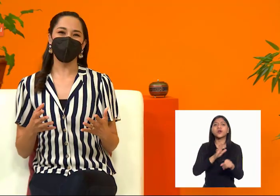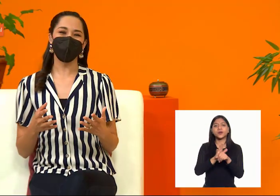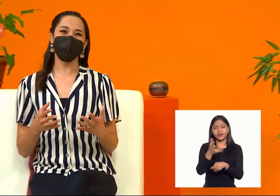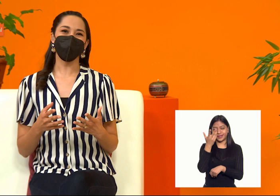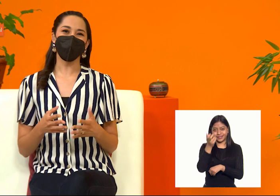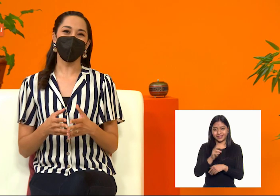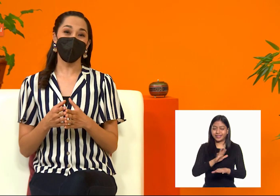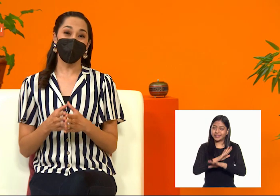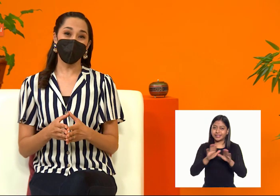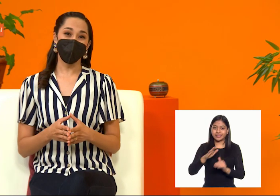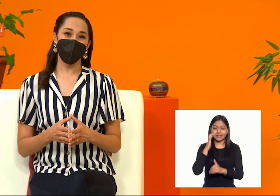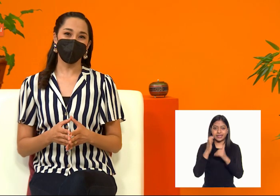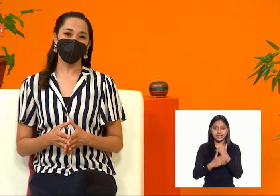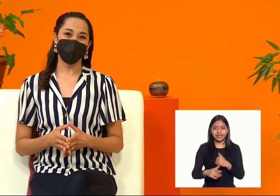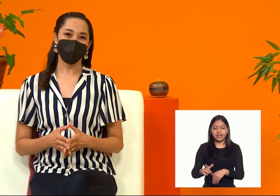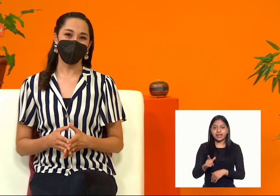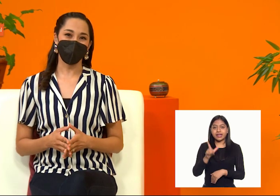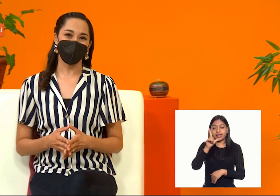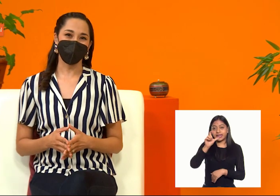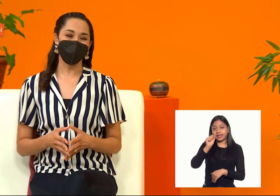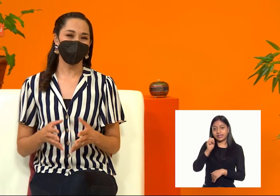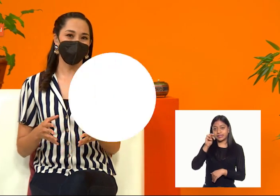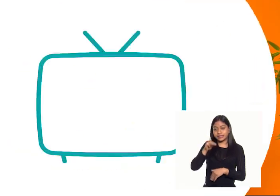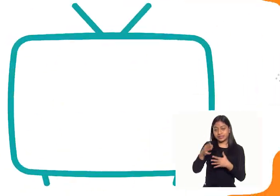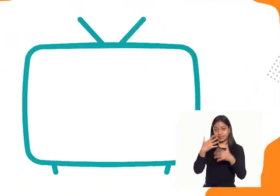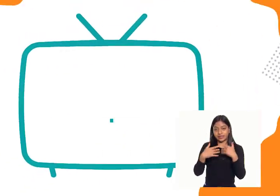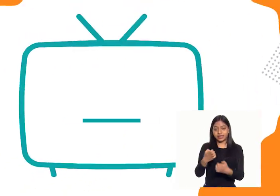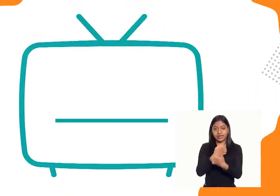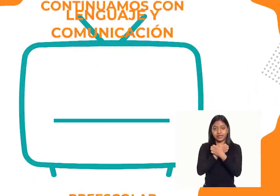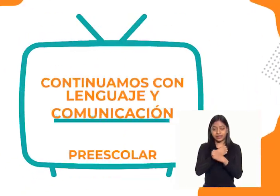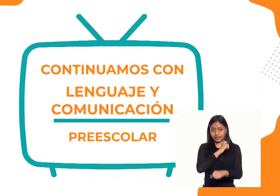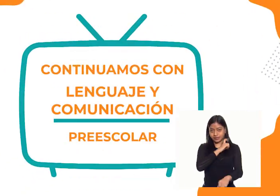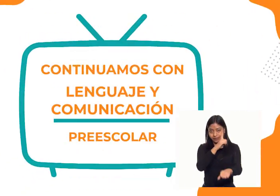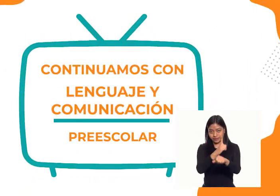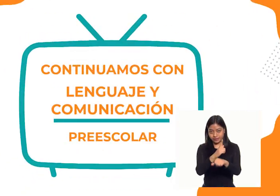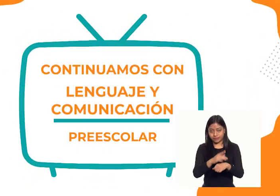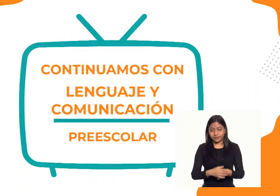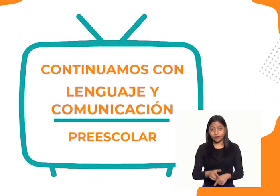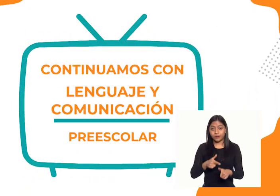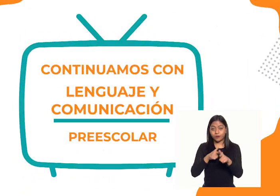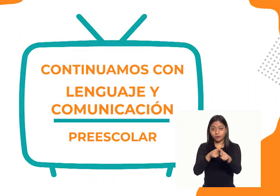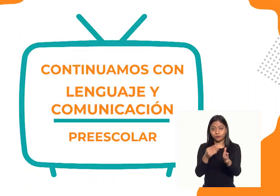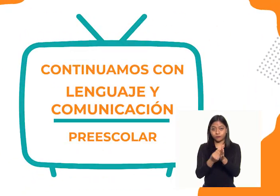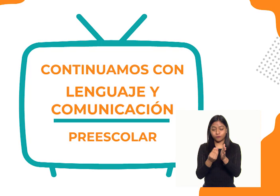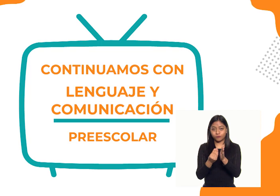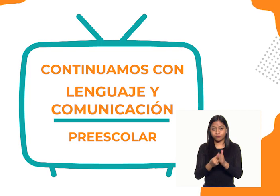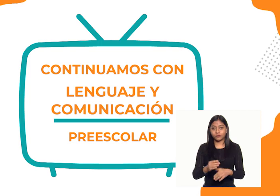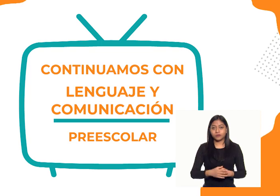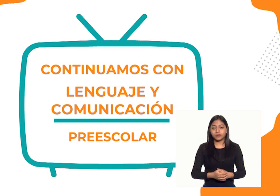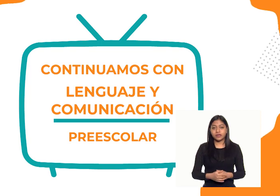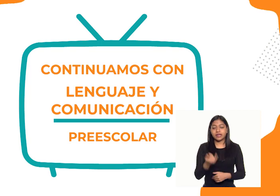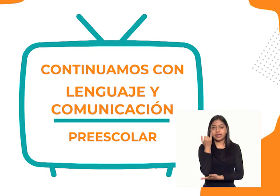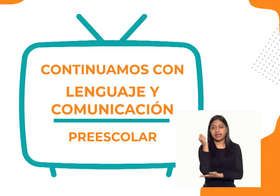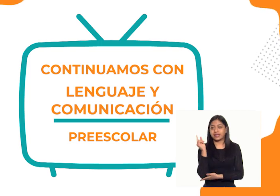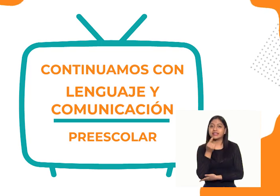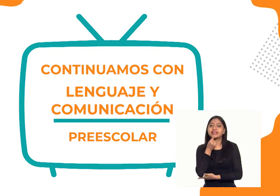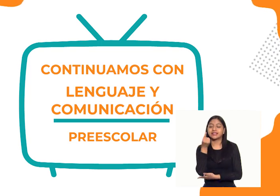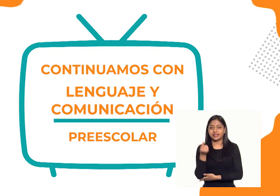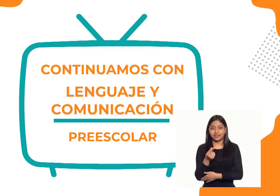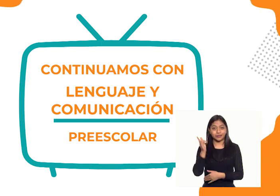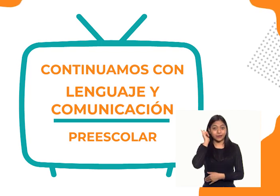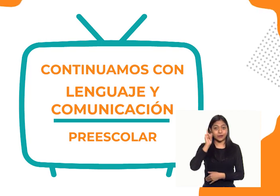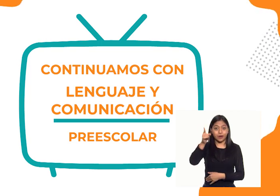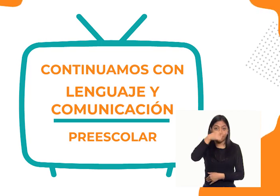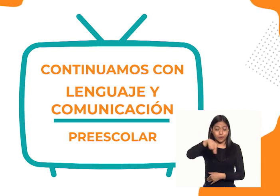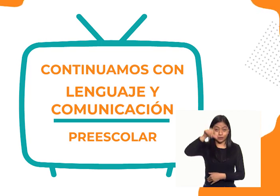aquí terminamos con Lengua de Señas Mexicana de Educación Especial y continuamos con Educación Preescolar. Esperamos